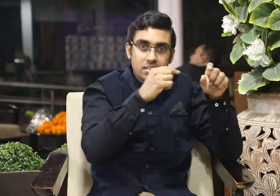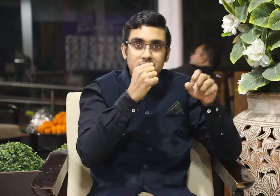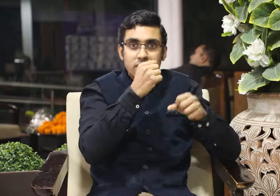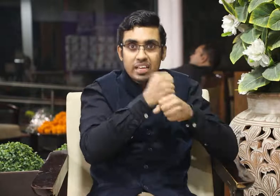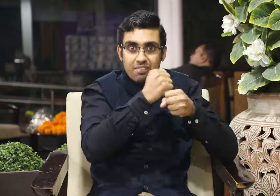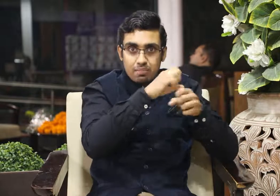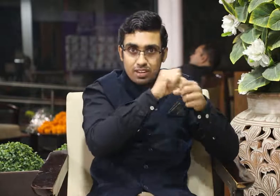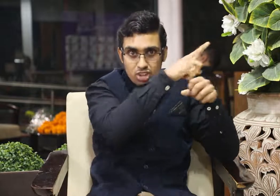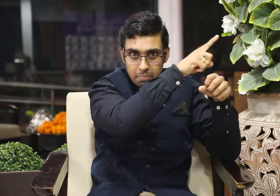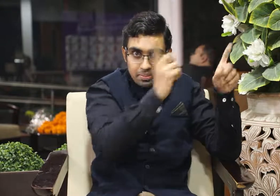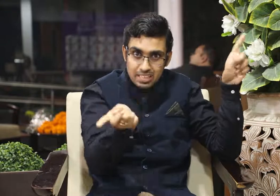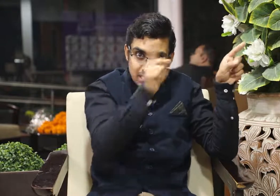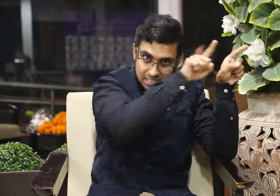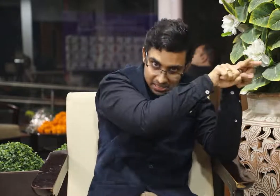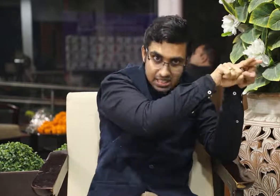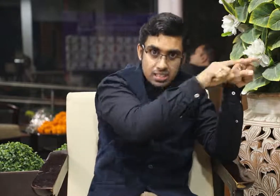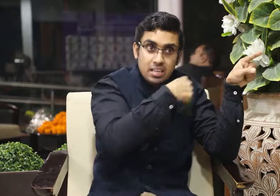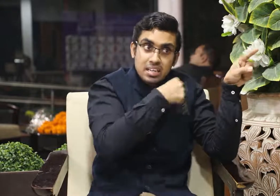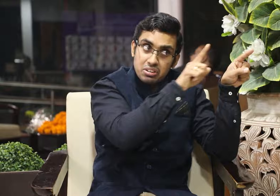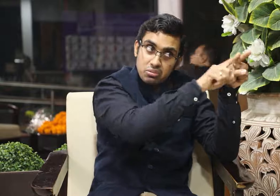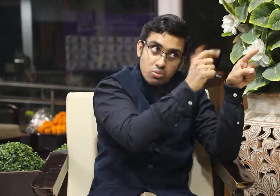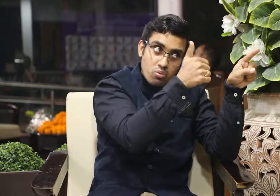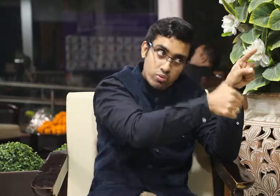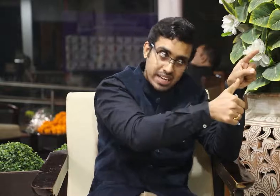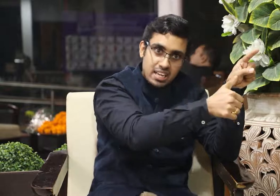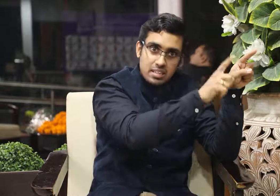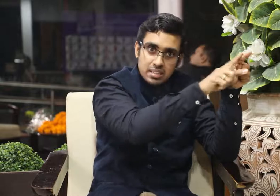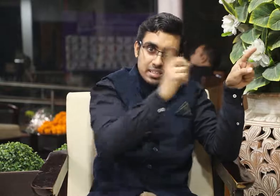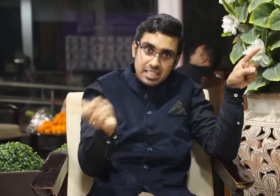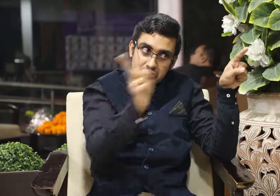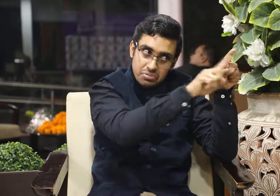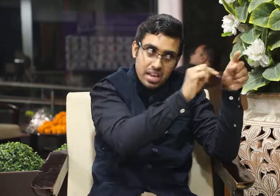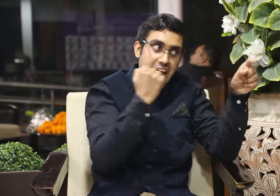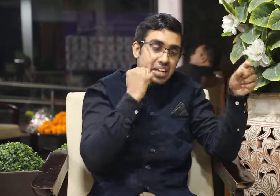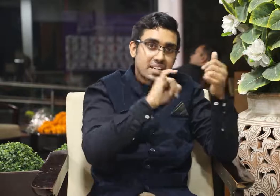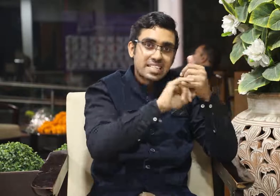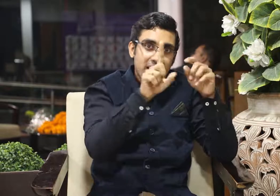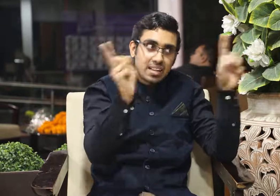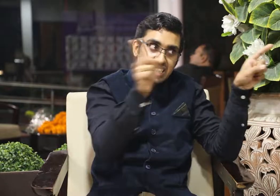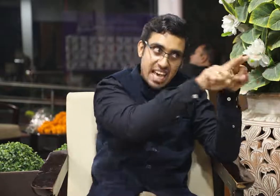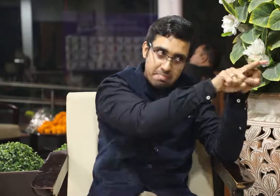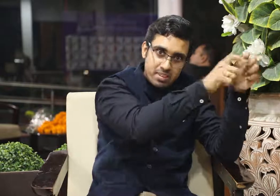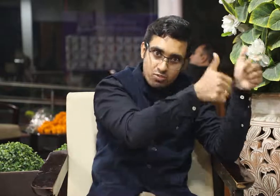से सरकार भी हम लोगों की बहुत अच्छी मदद कर रही है, बहुत अच्छे सकारात्मक सोचे रख रही है